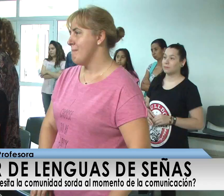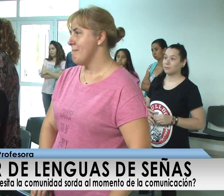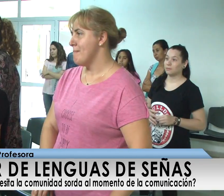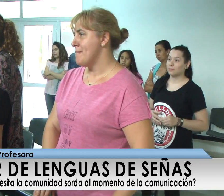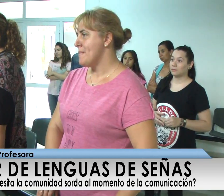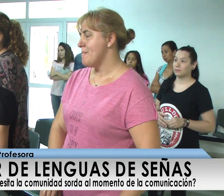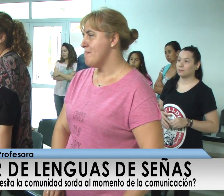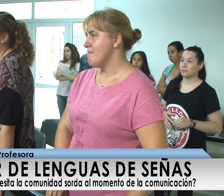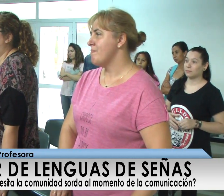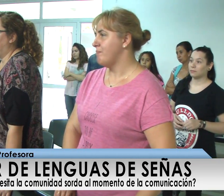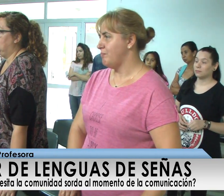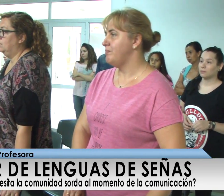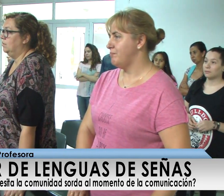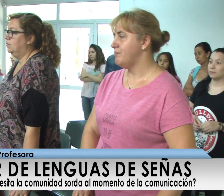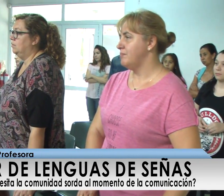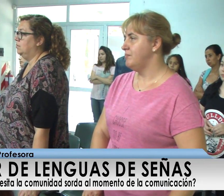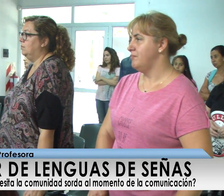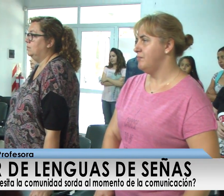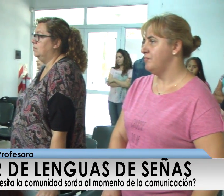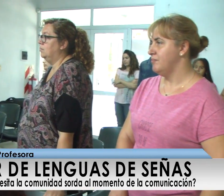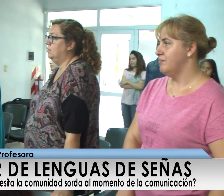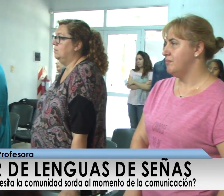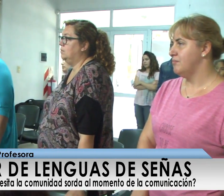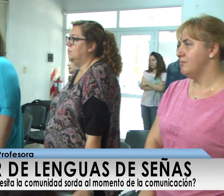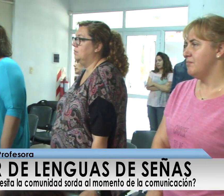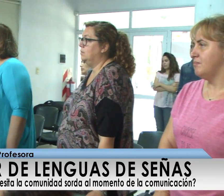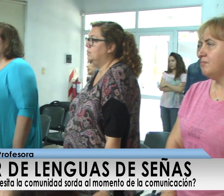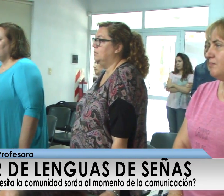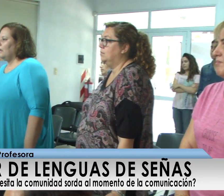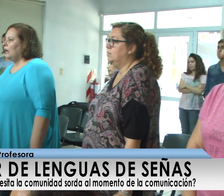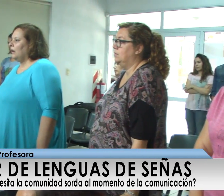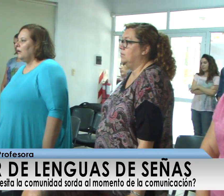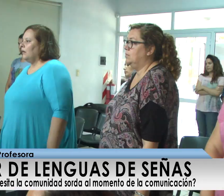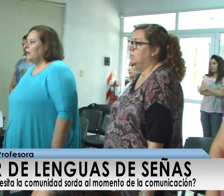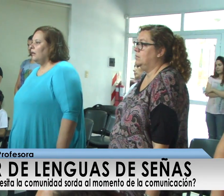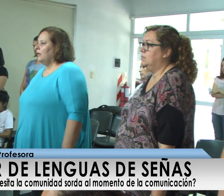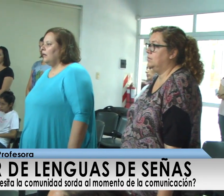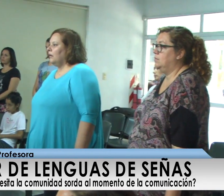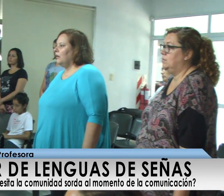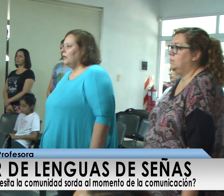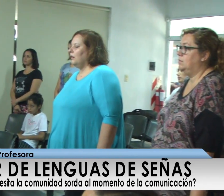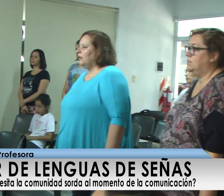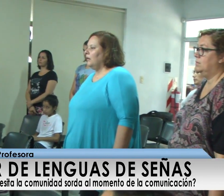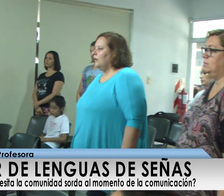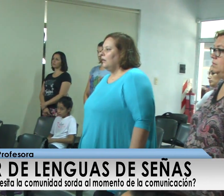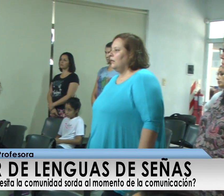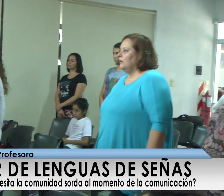Nosotros en realidad no hacemos un curso, hacemos un taller de lengua de señas donde incorporamos